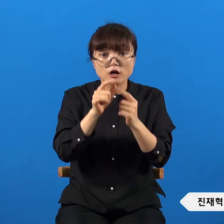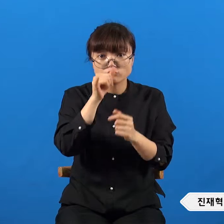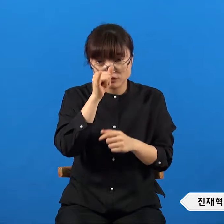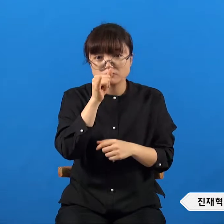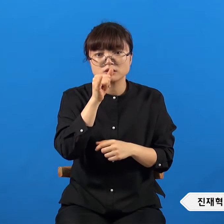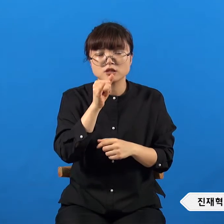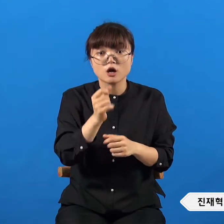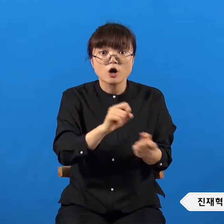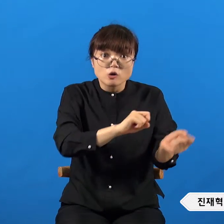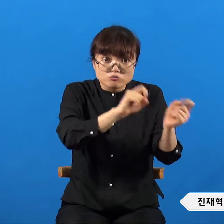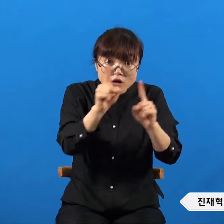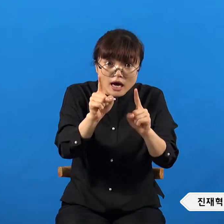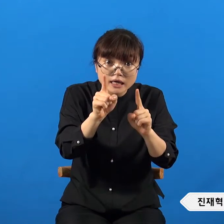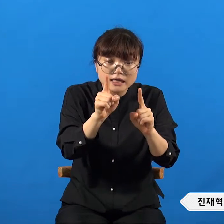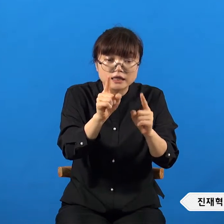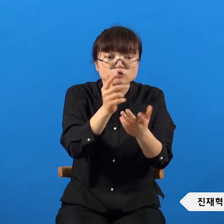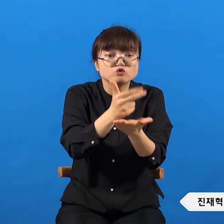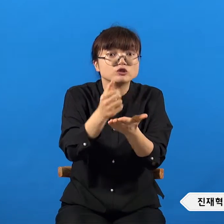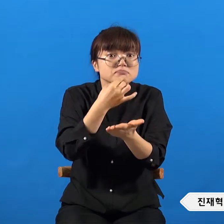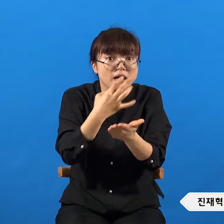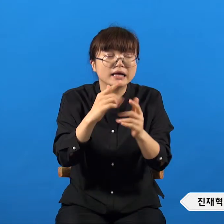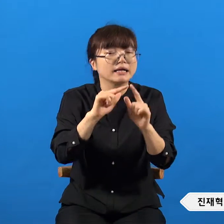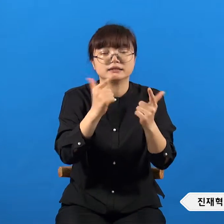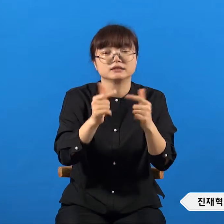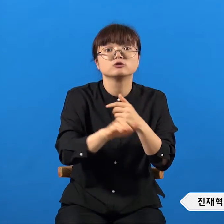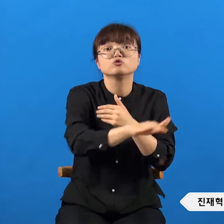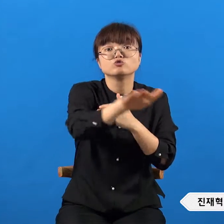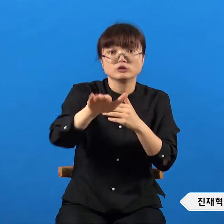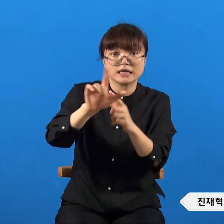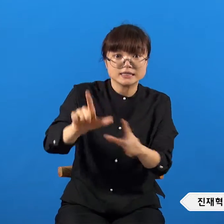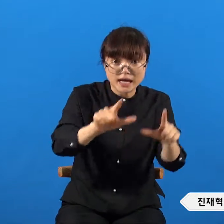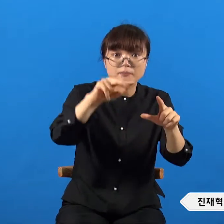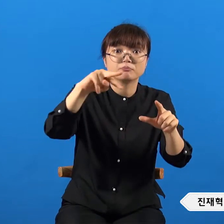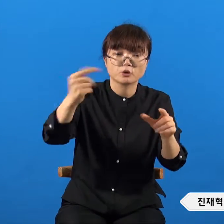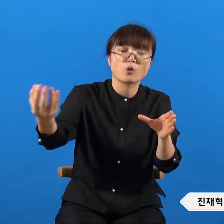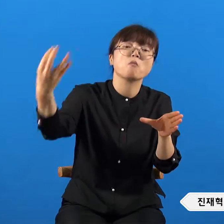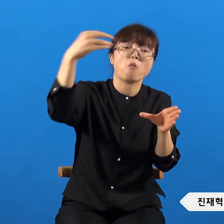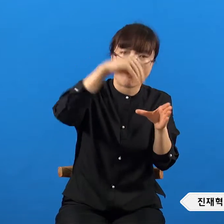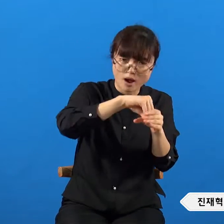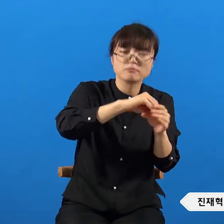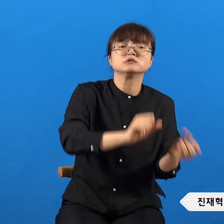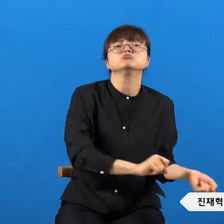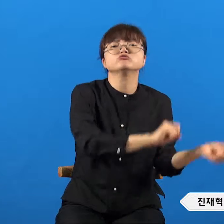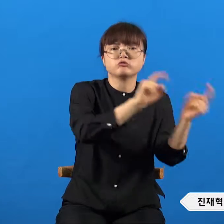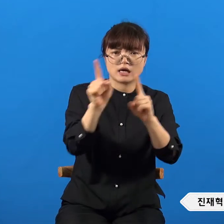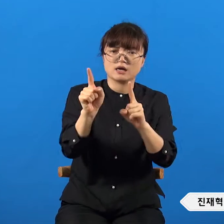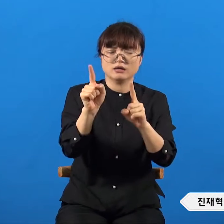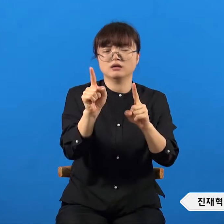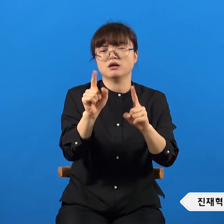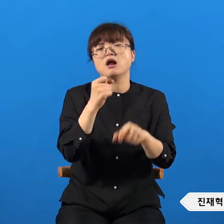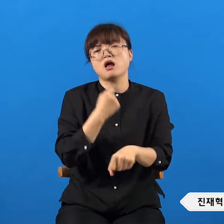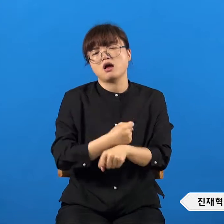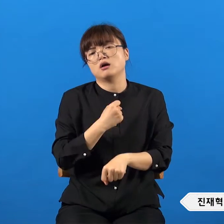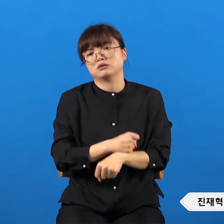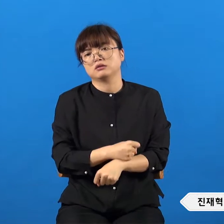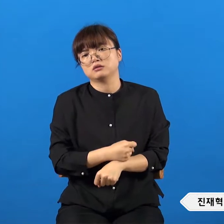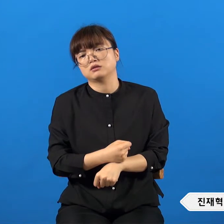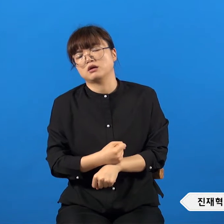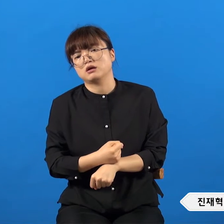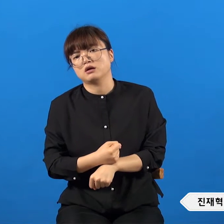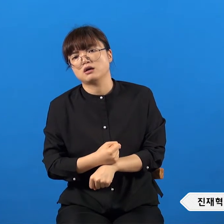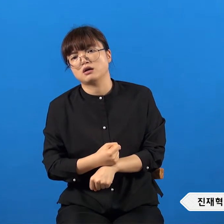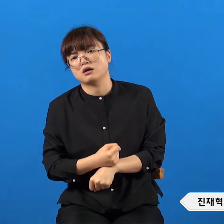말씀합니다. 부활한 주님뿐만이 아니라 우리의 삶도 부활해야 함을